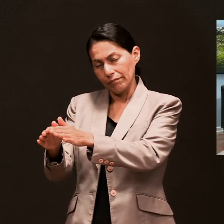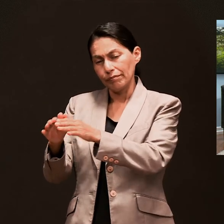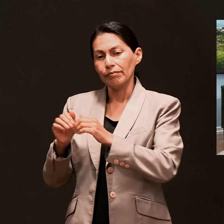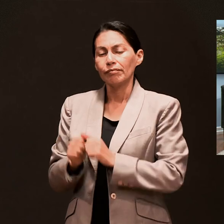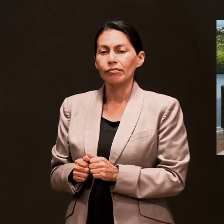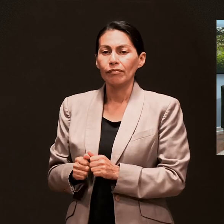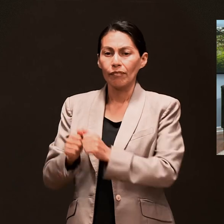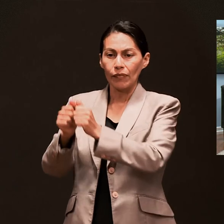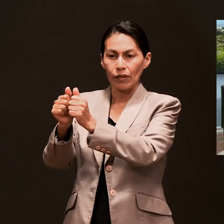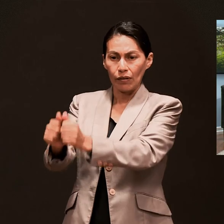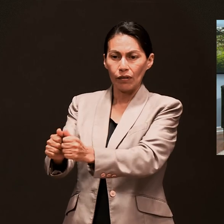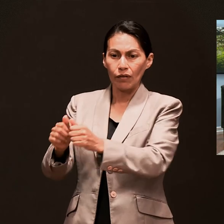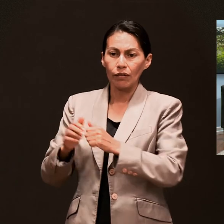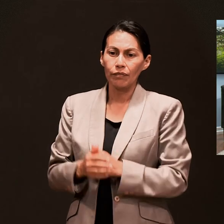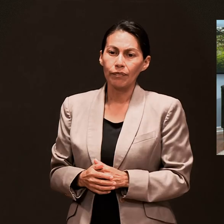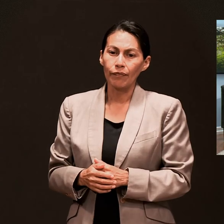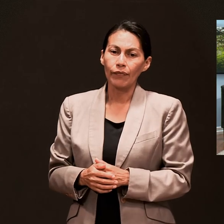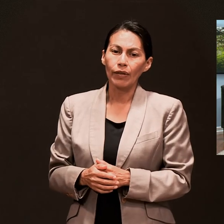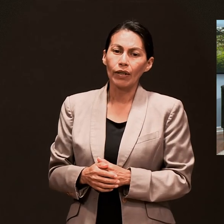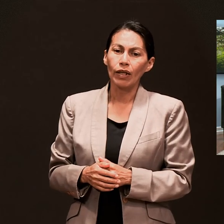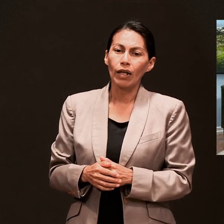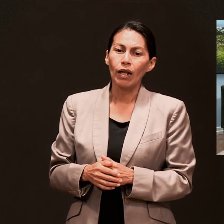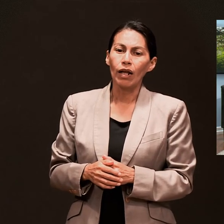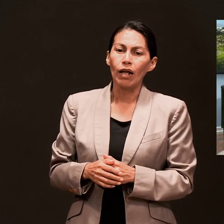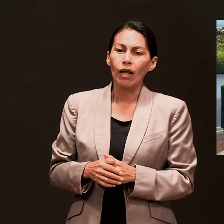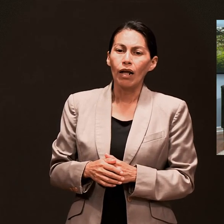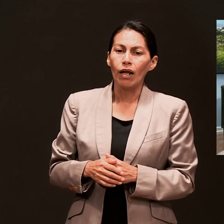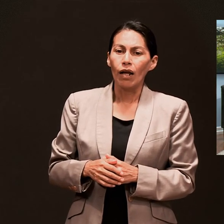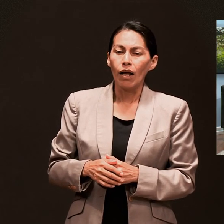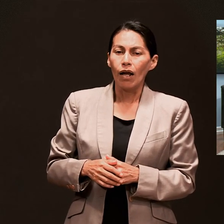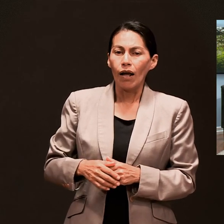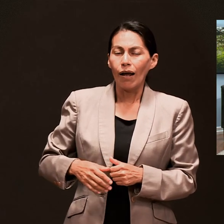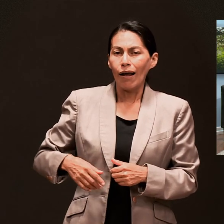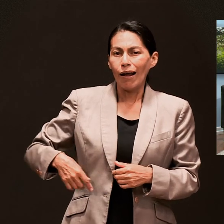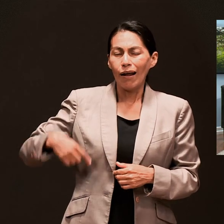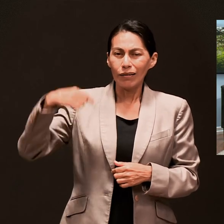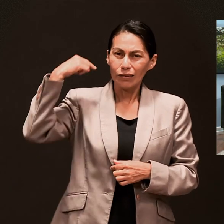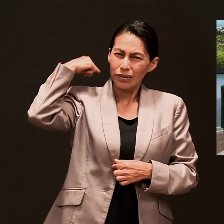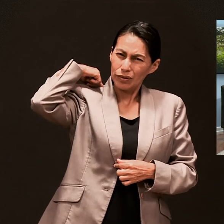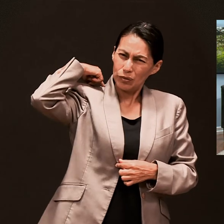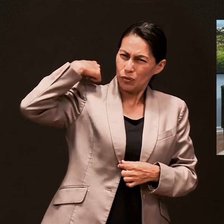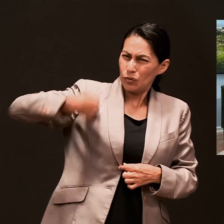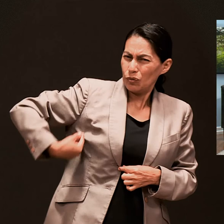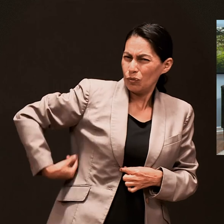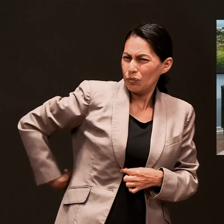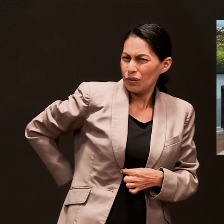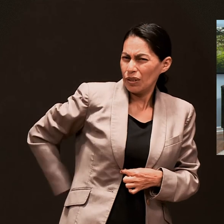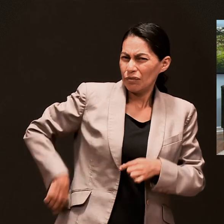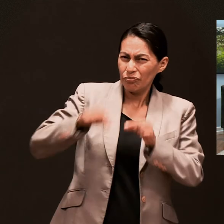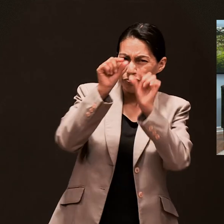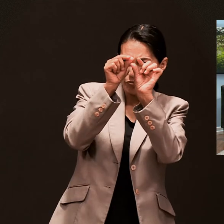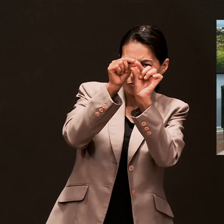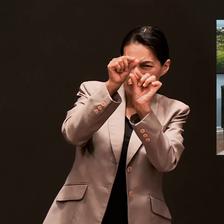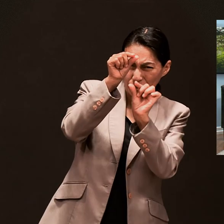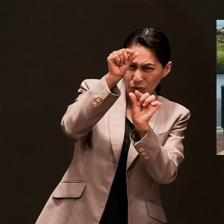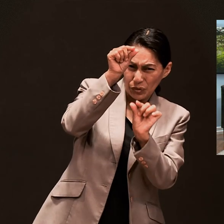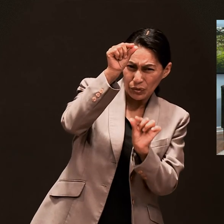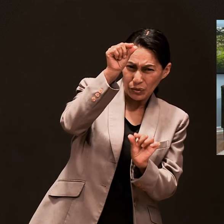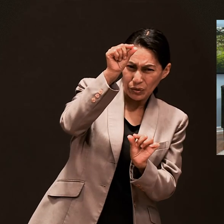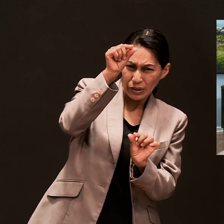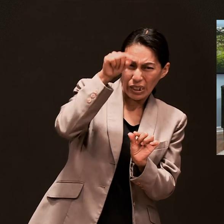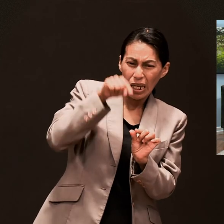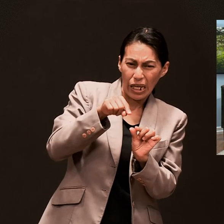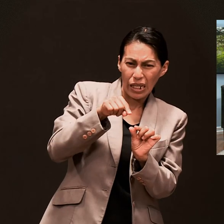y Pues resulta que tenía un disco inflamado en la columna esto era algo